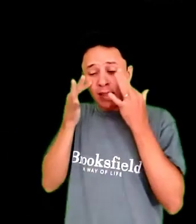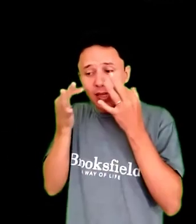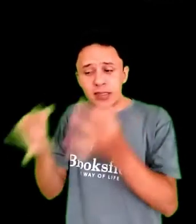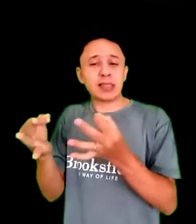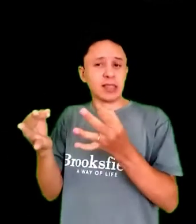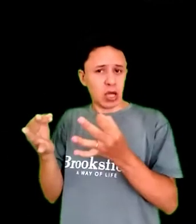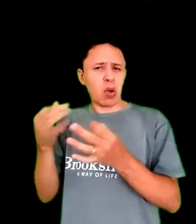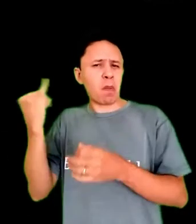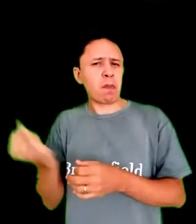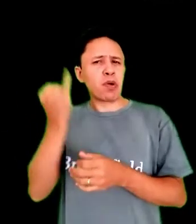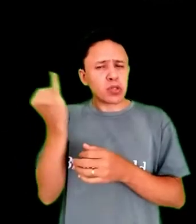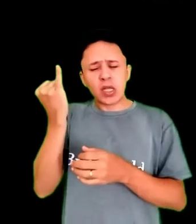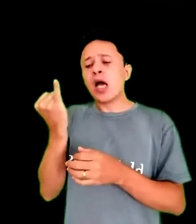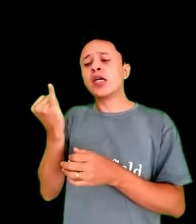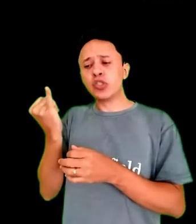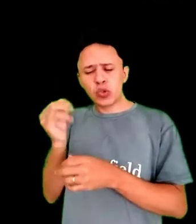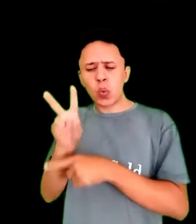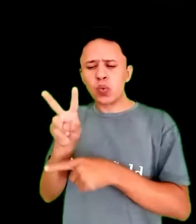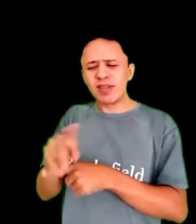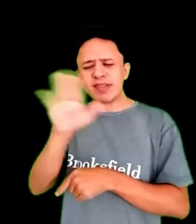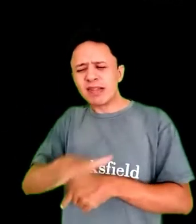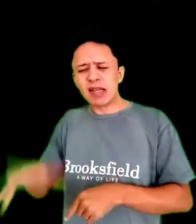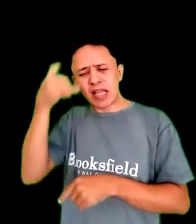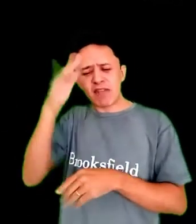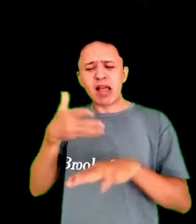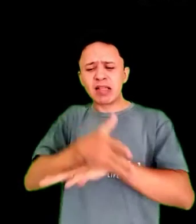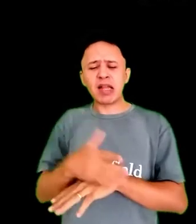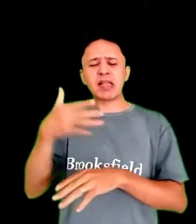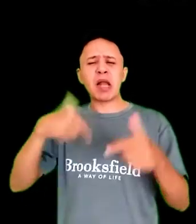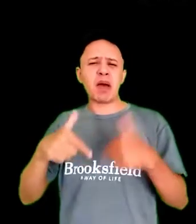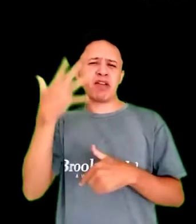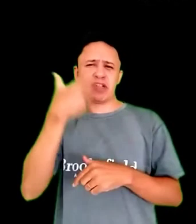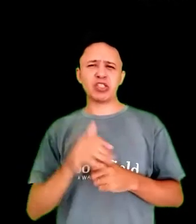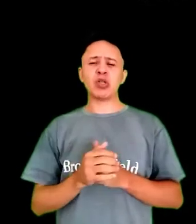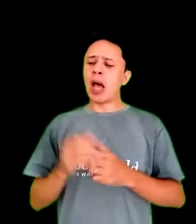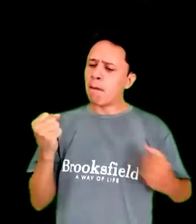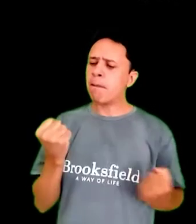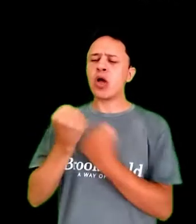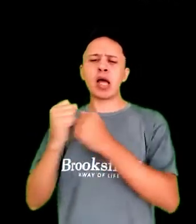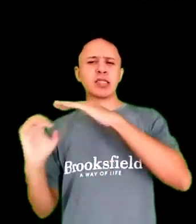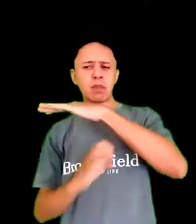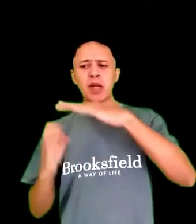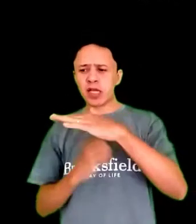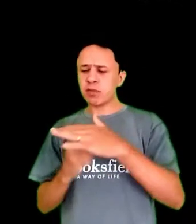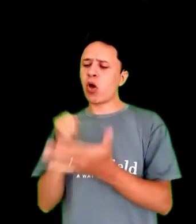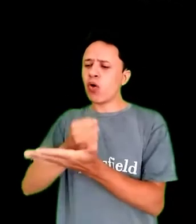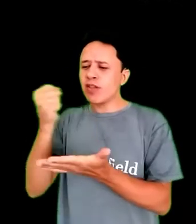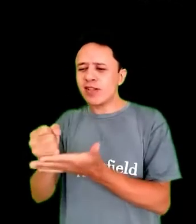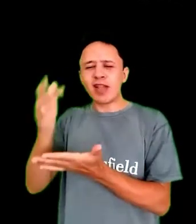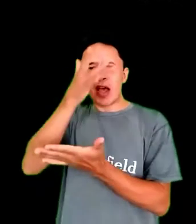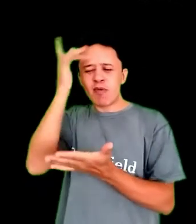mobilização e atenção sobre a importância da prevenção do trabalho infantil, estabelecer programas de apoio às empresas para garantir